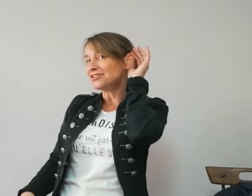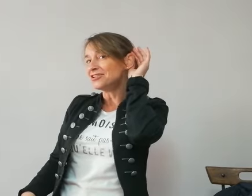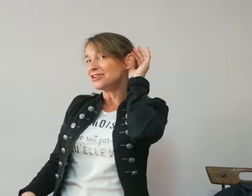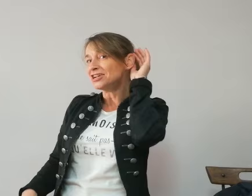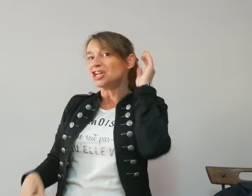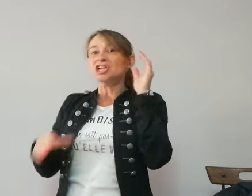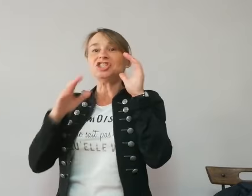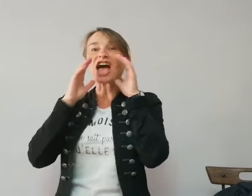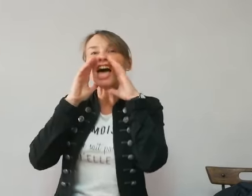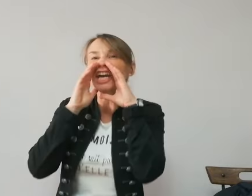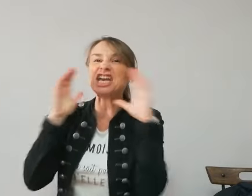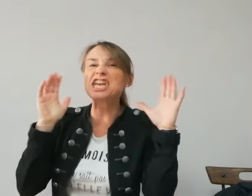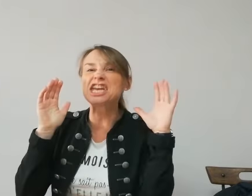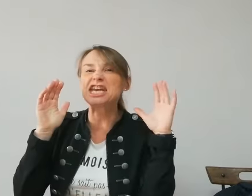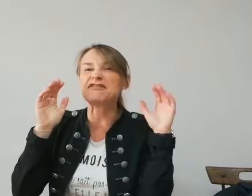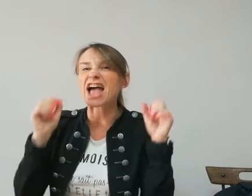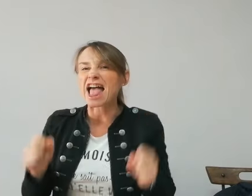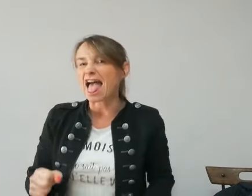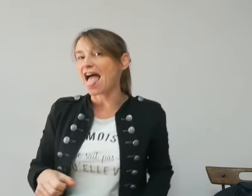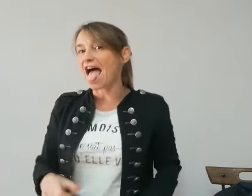? J'aim ! J'aim